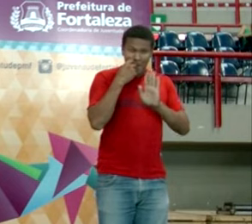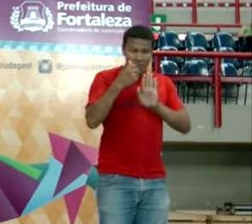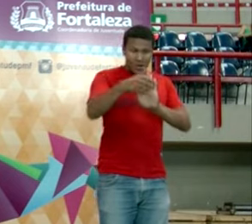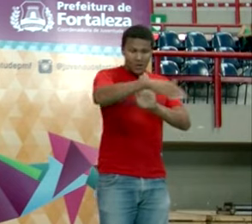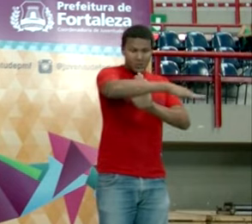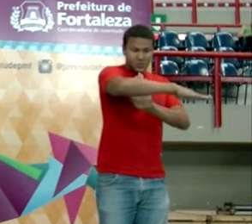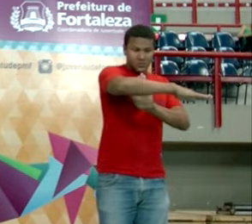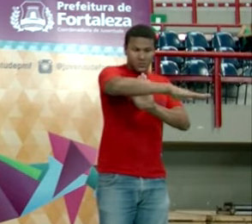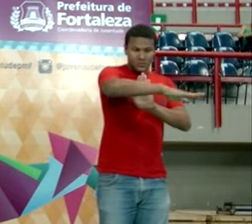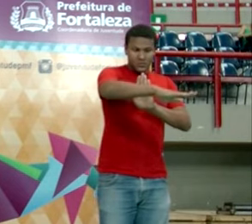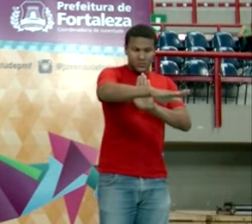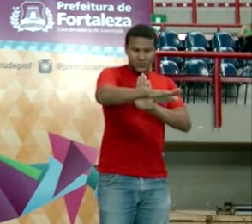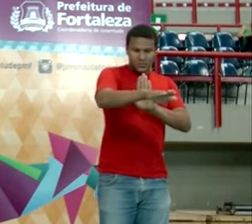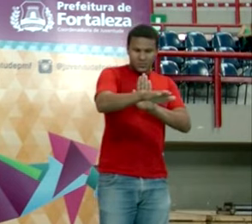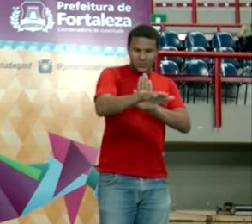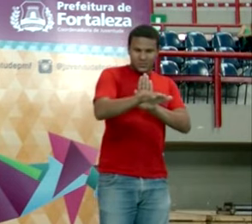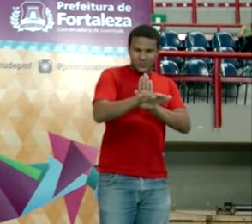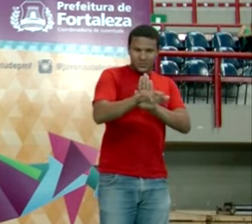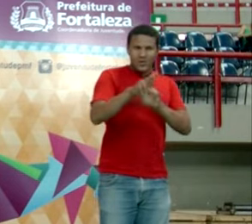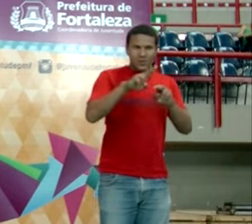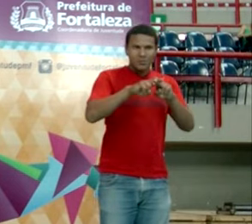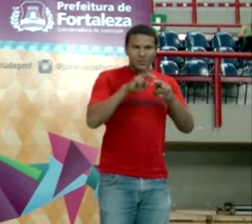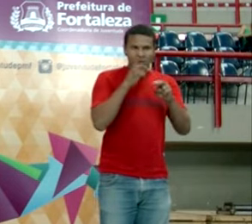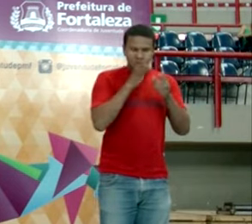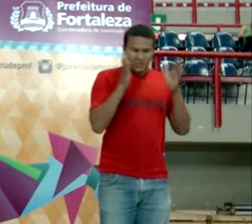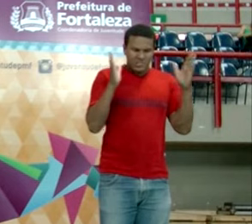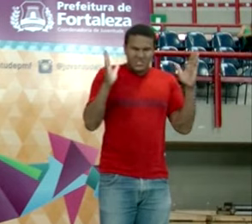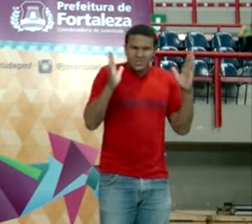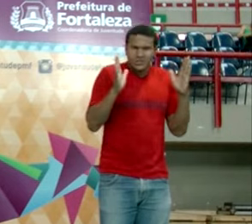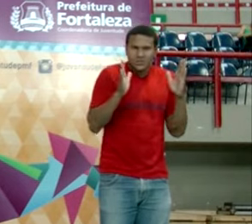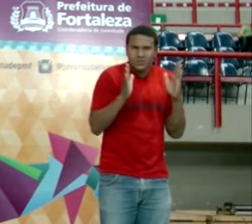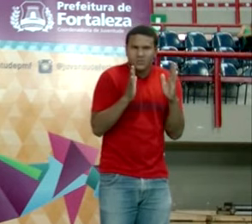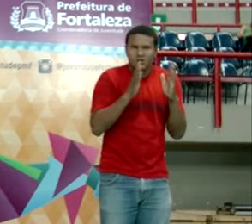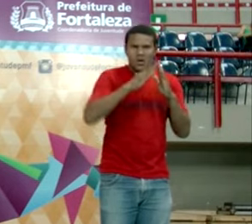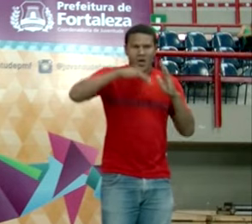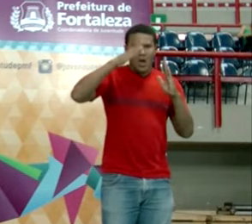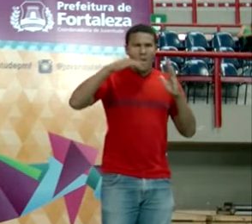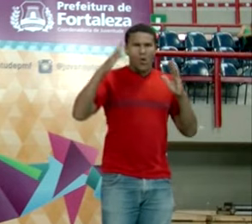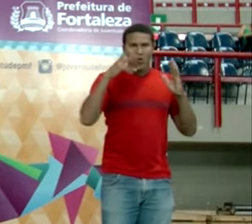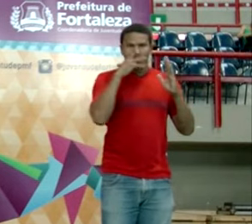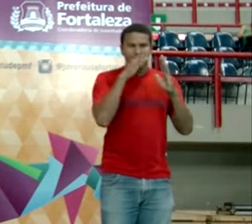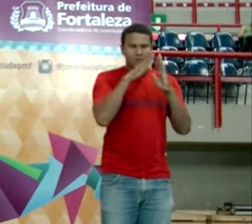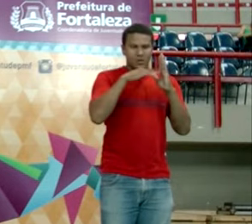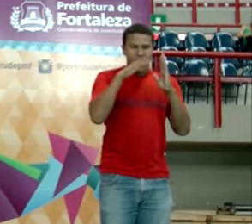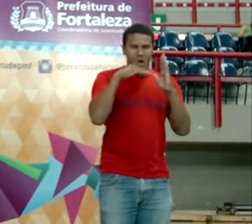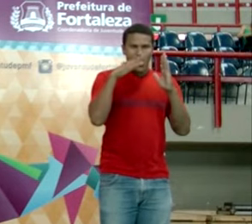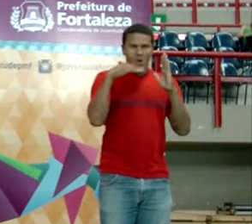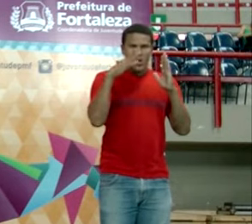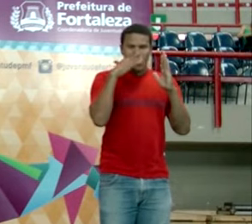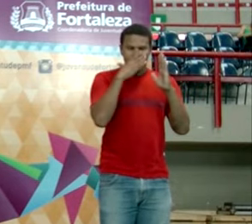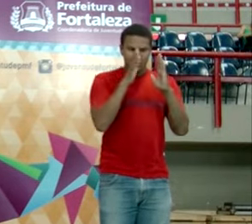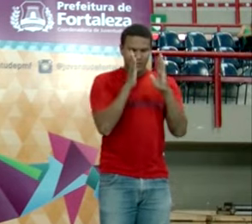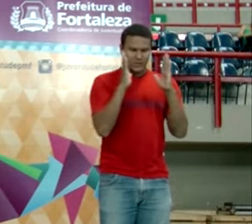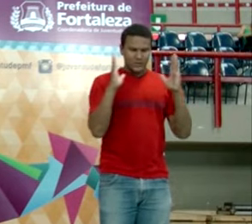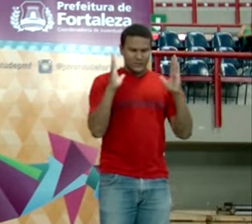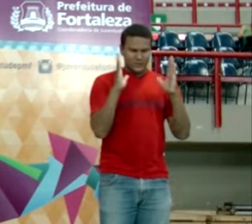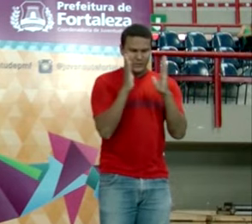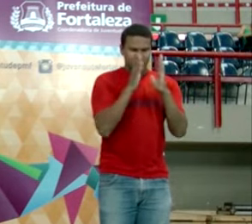aproximando do obstáculo, ele está ou não comprimindo a onda? Se ele está comprimindo a onda, a frequência tende o quê?